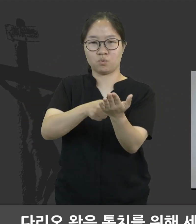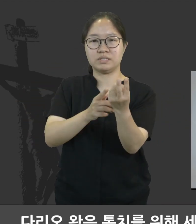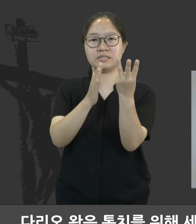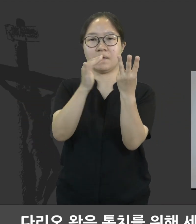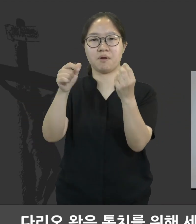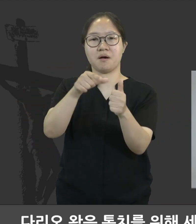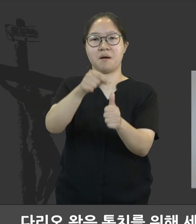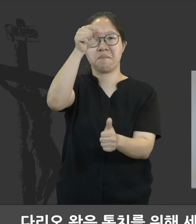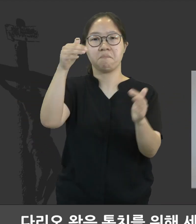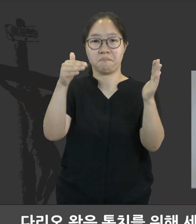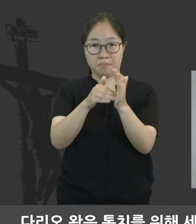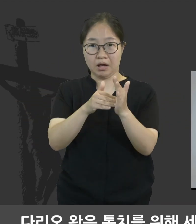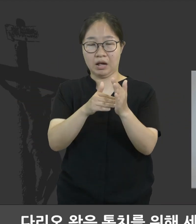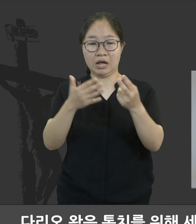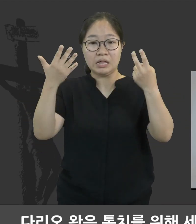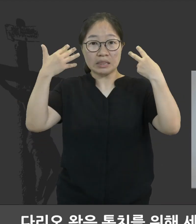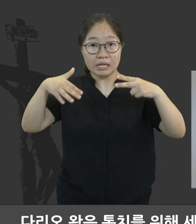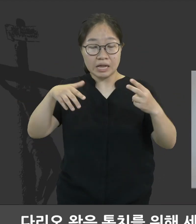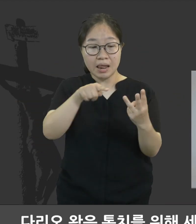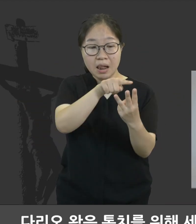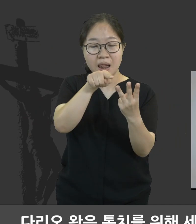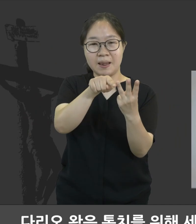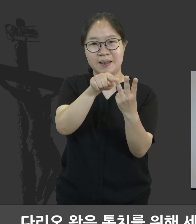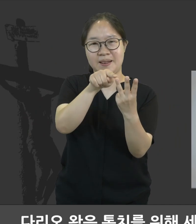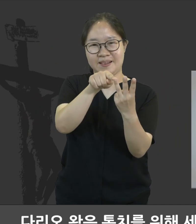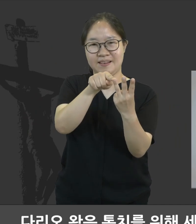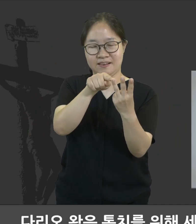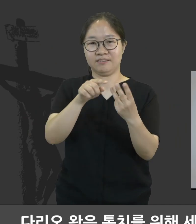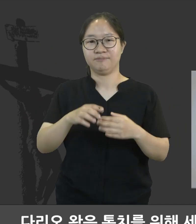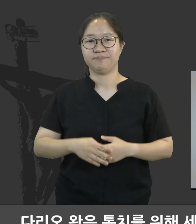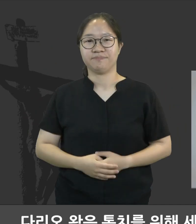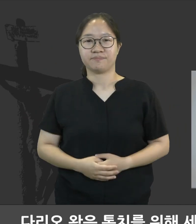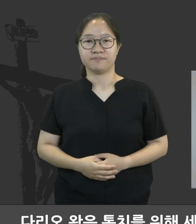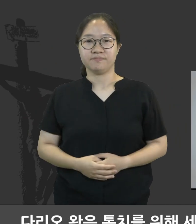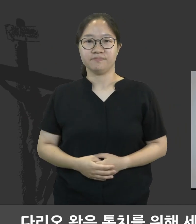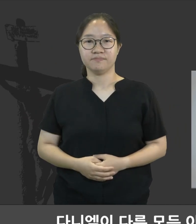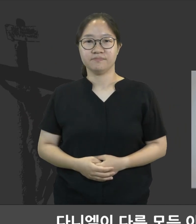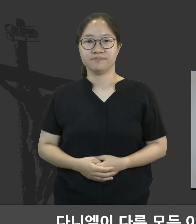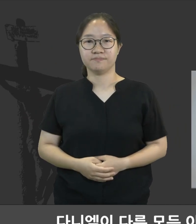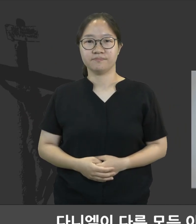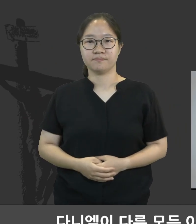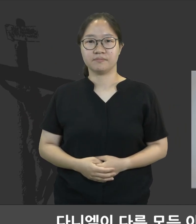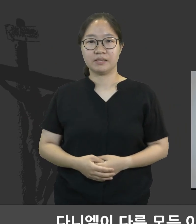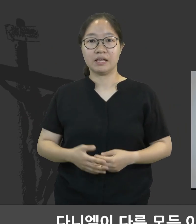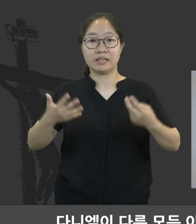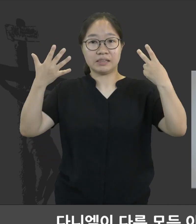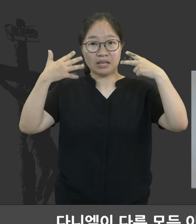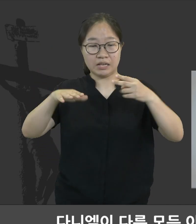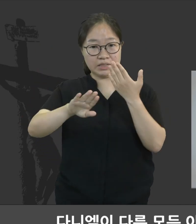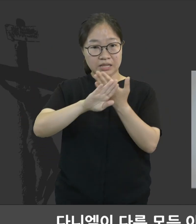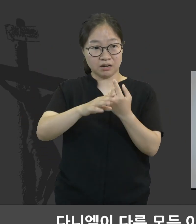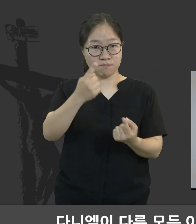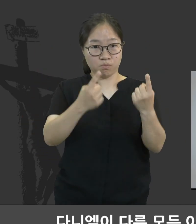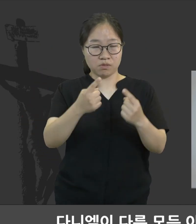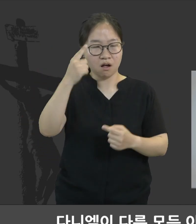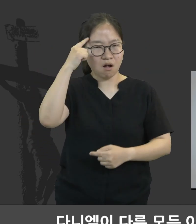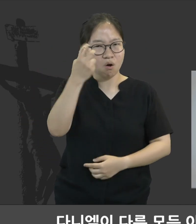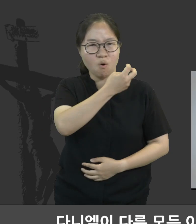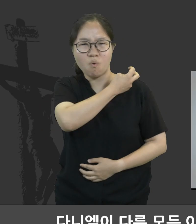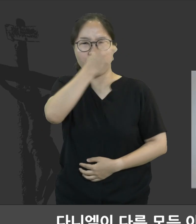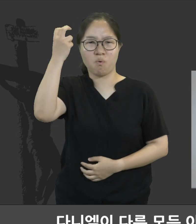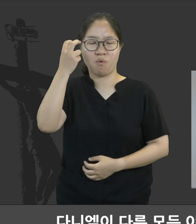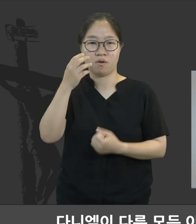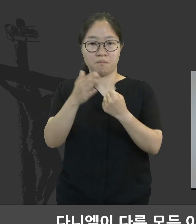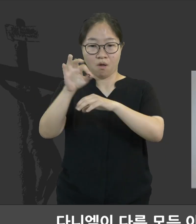세웠는데 다니엘이 그 중 한 명이었습니다. 다니엘이 다른 모든 이들보다 뛰어나자 다리오 왕은